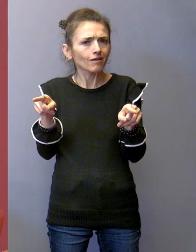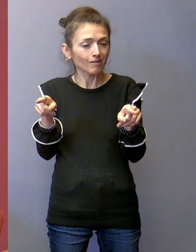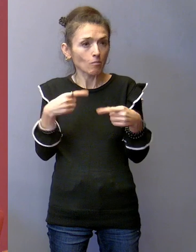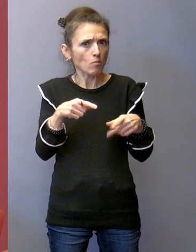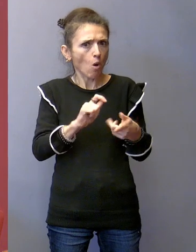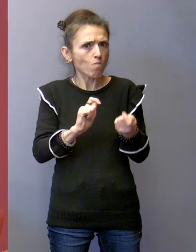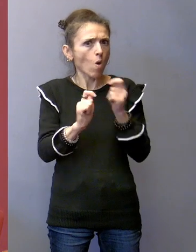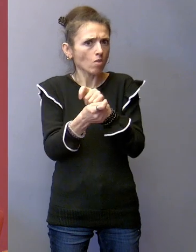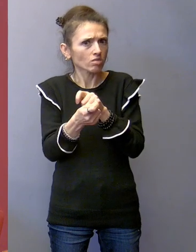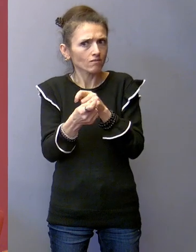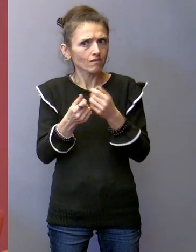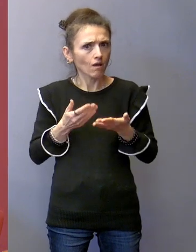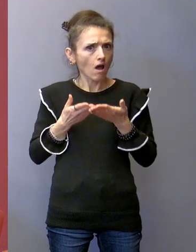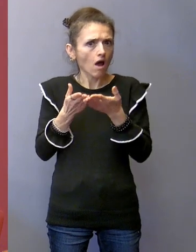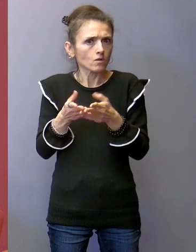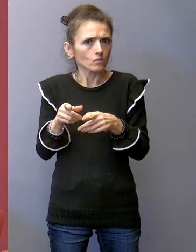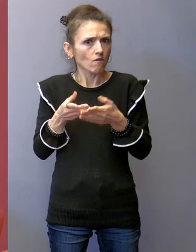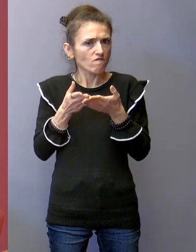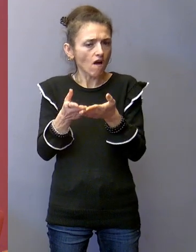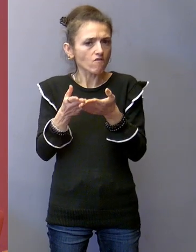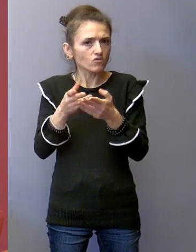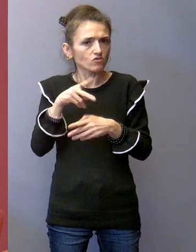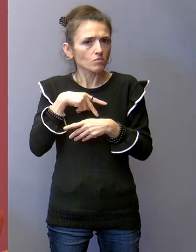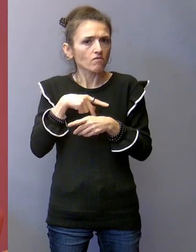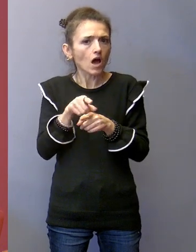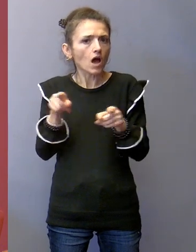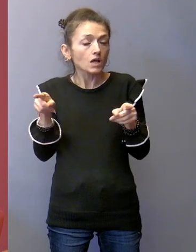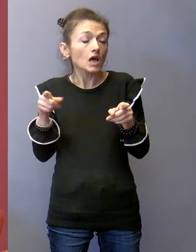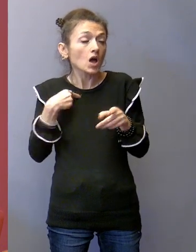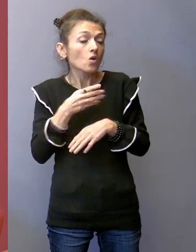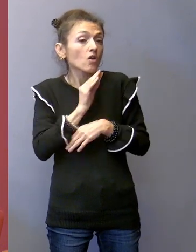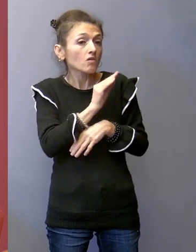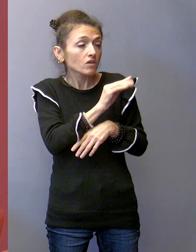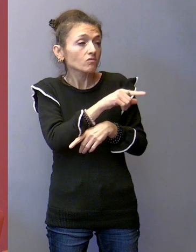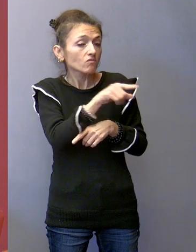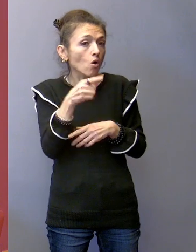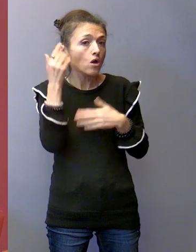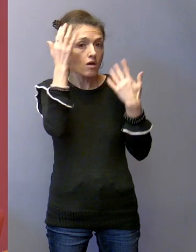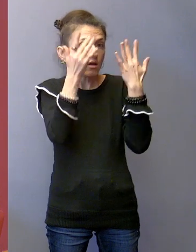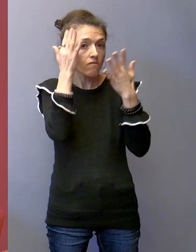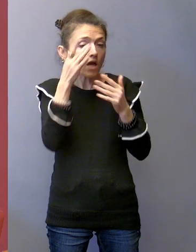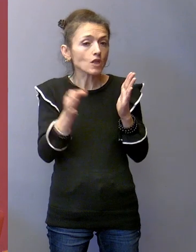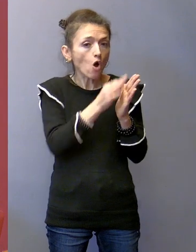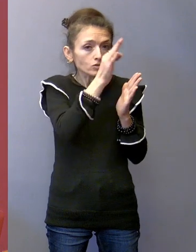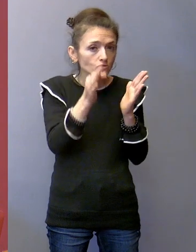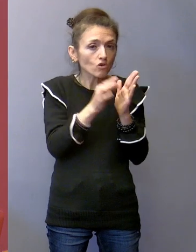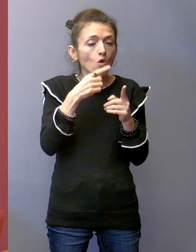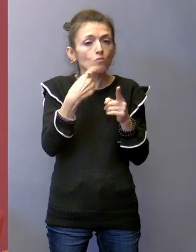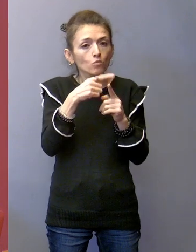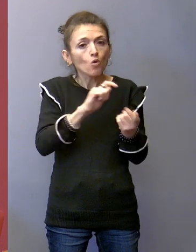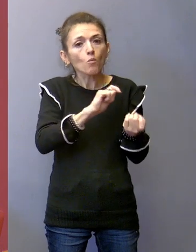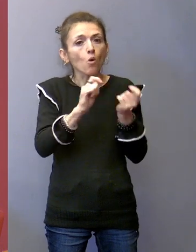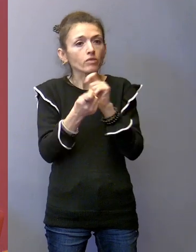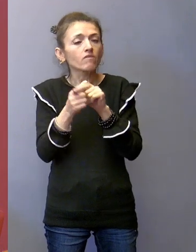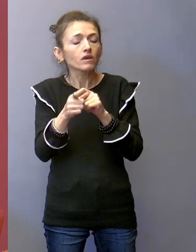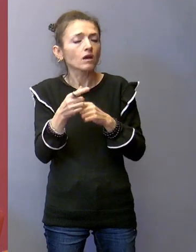e ad accogliere gli ordini del giorno e le modifiche e attengono a questo punto che ricordo essere quello sui sistemi i